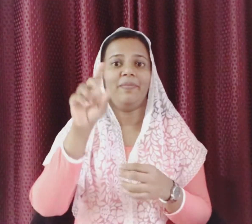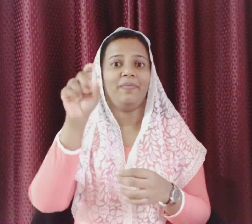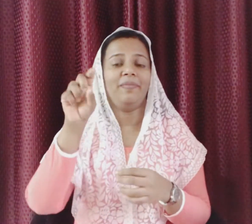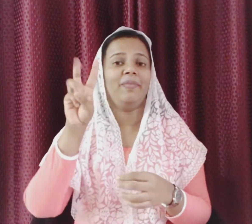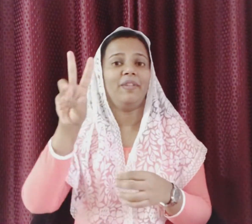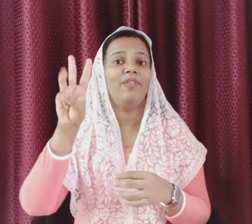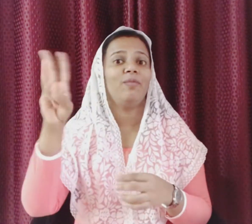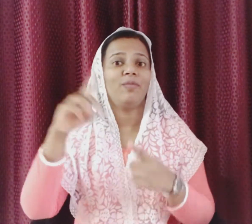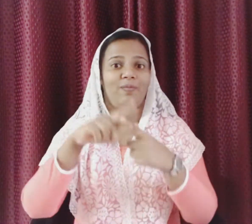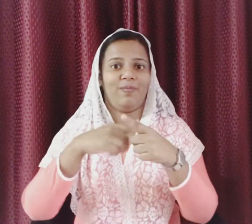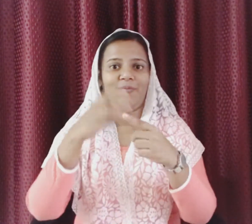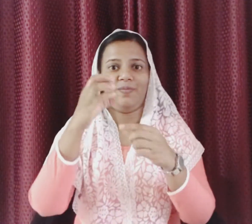22:23